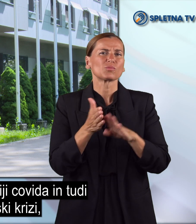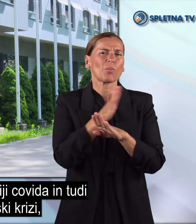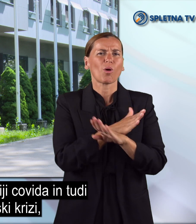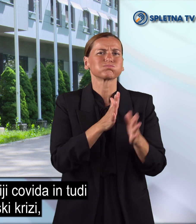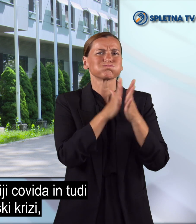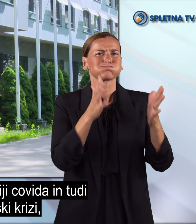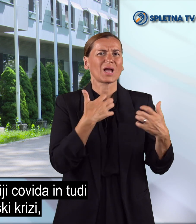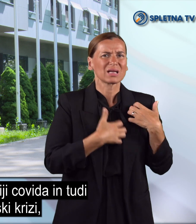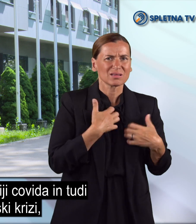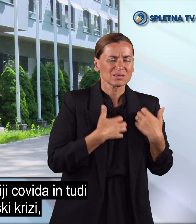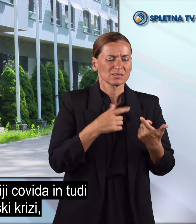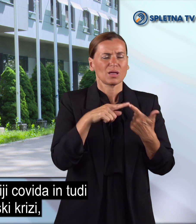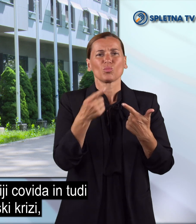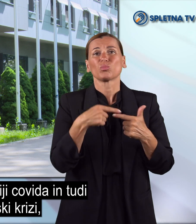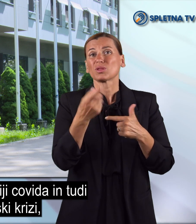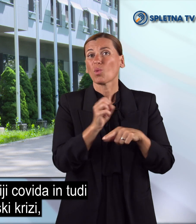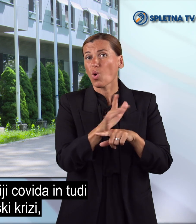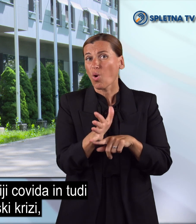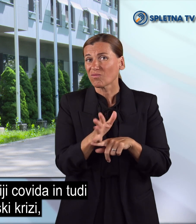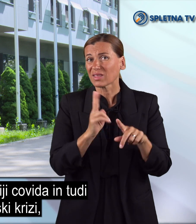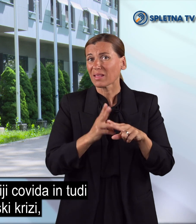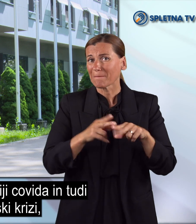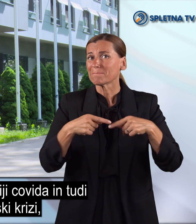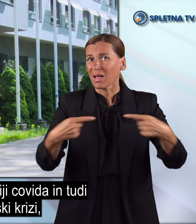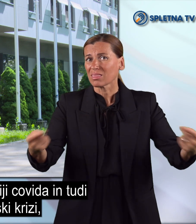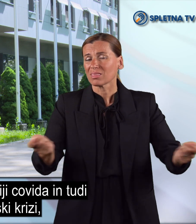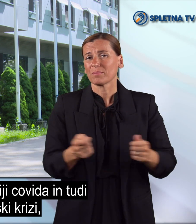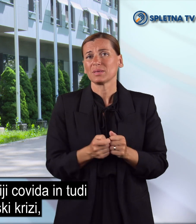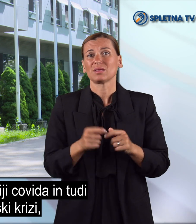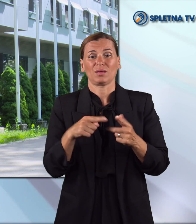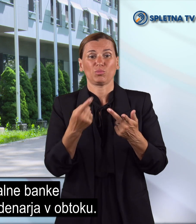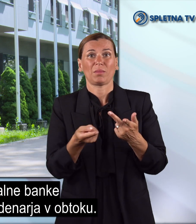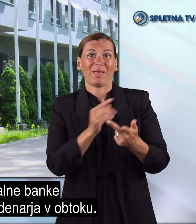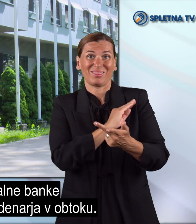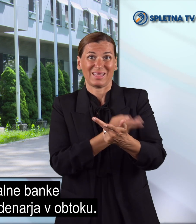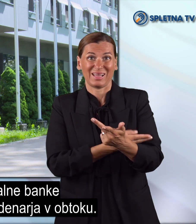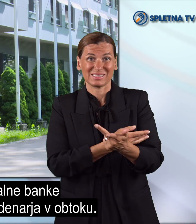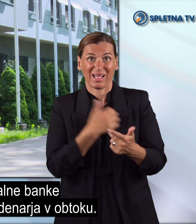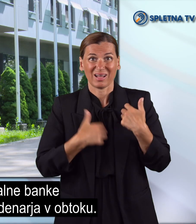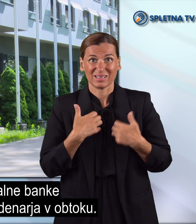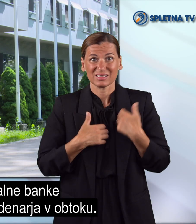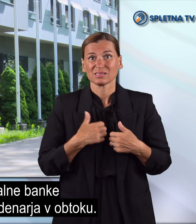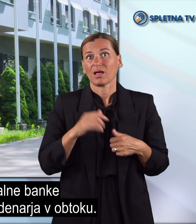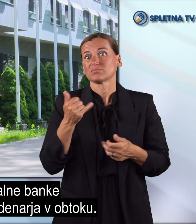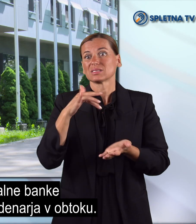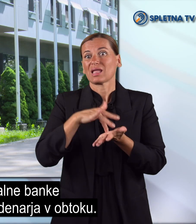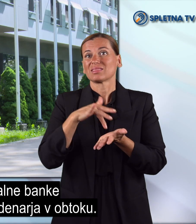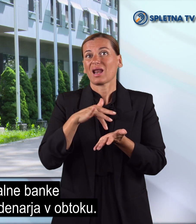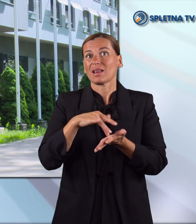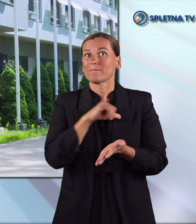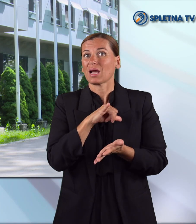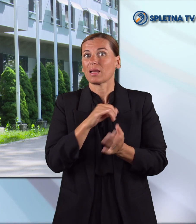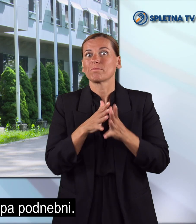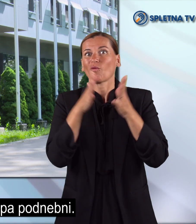potem po COVID pandemiji in torej tudi energetski krizi, ko so centralne banke povečale količino denarja v